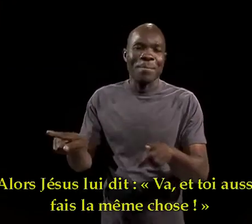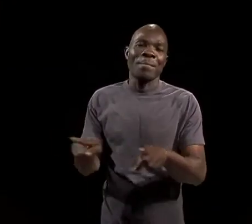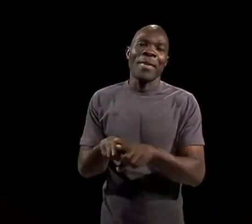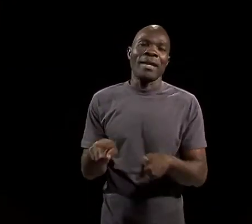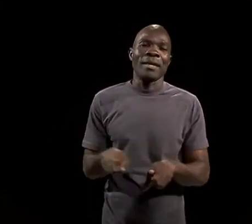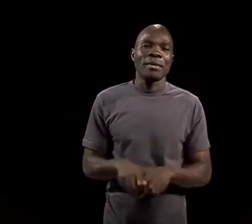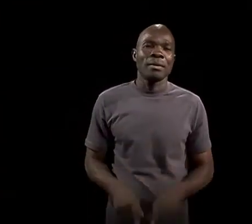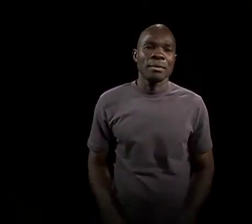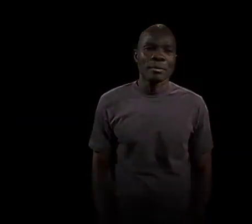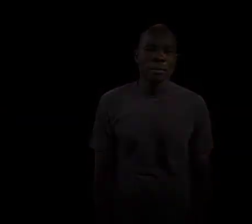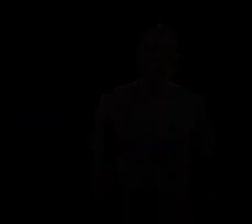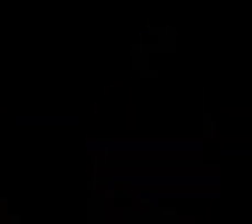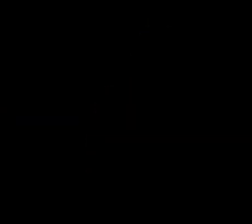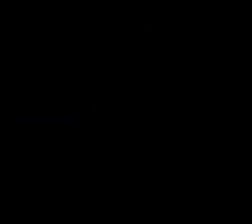fais la même chose. »